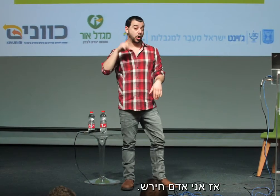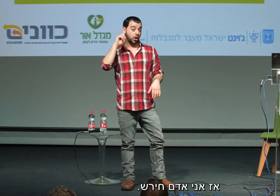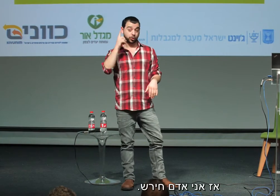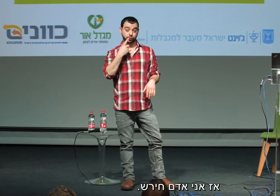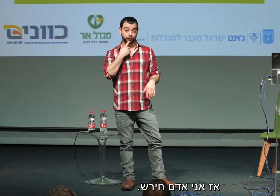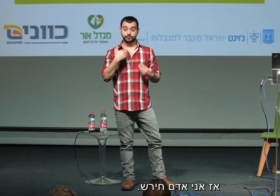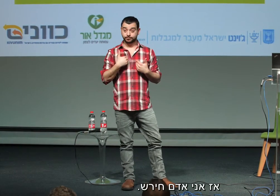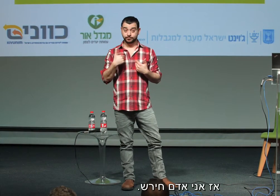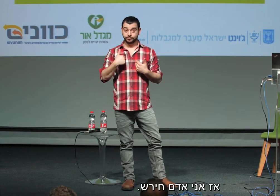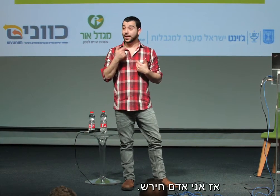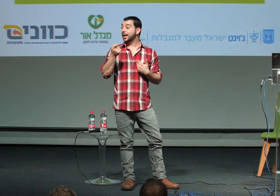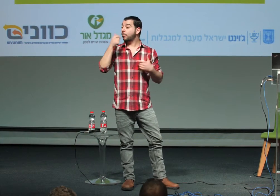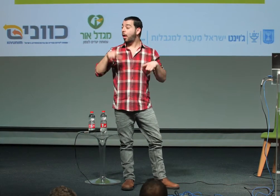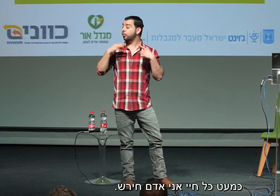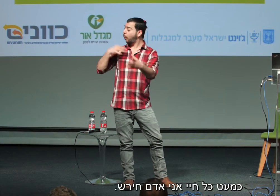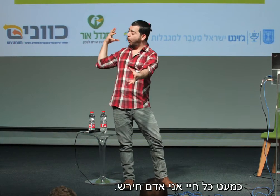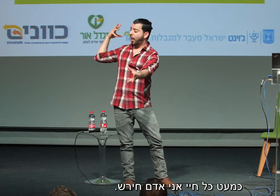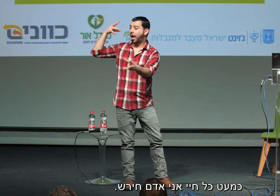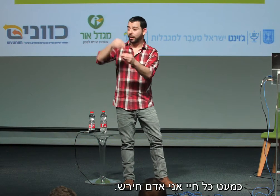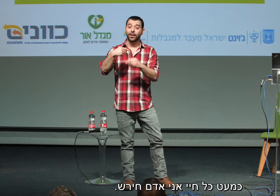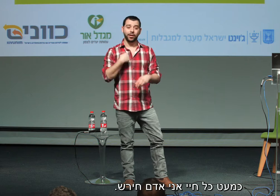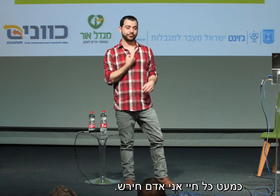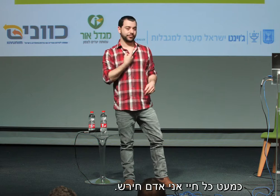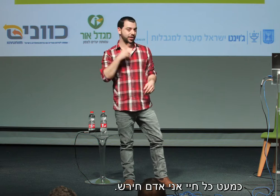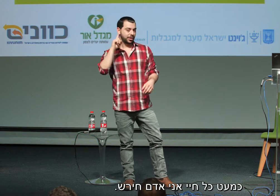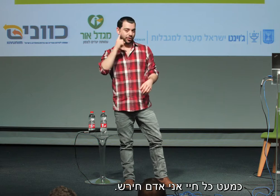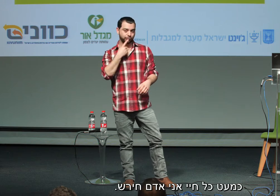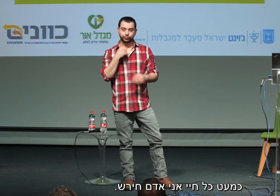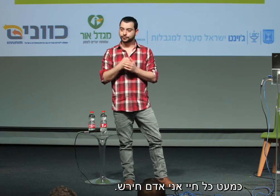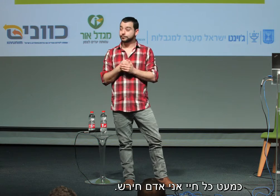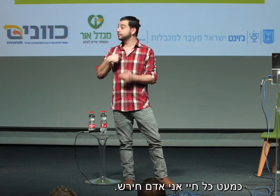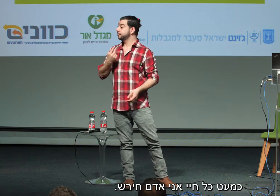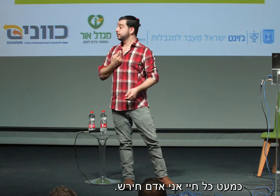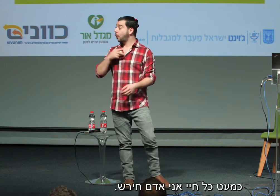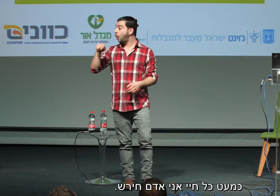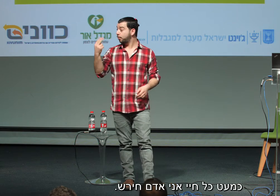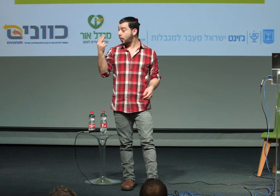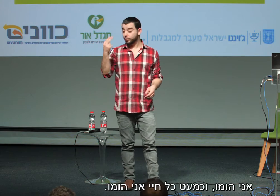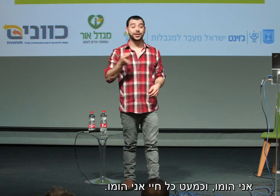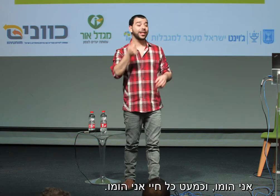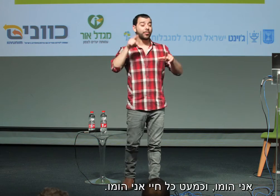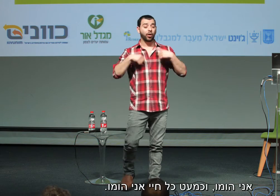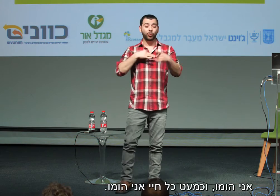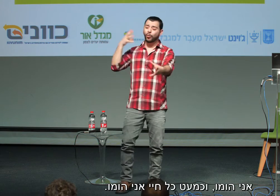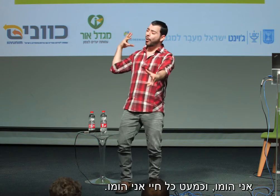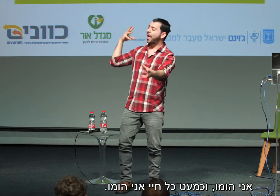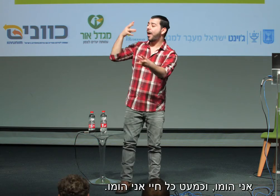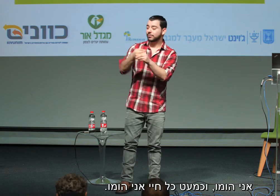אז אני אדם חירש. כמעט כל חיי אני אדם חירש. אני הומו, וכמעט כל